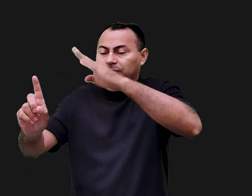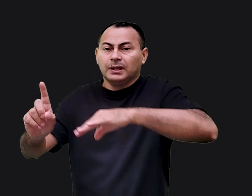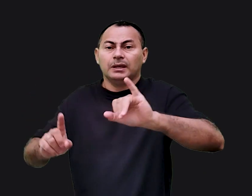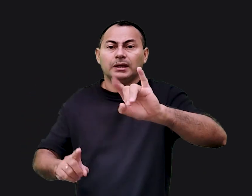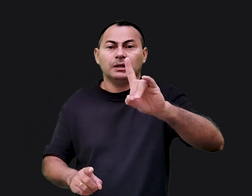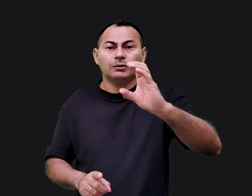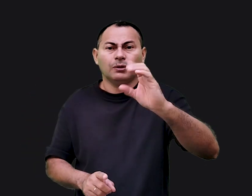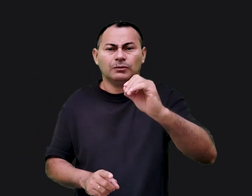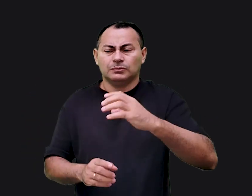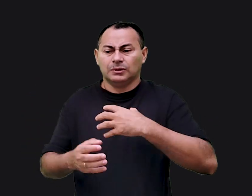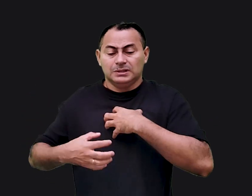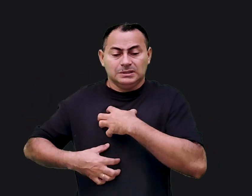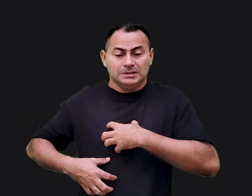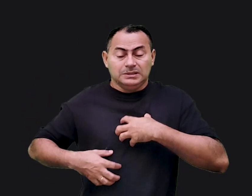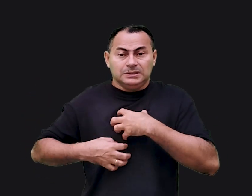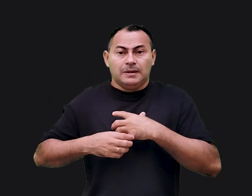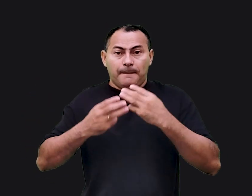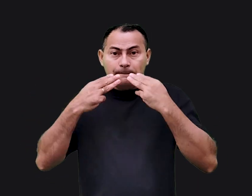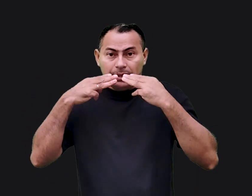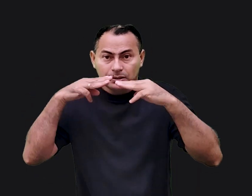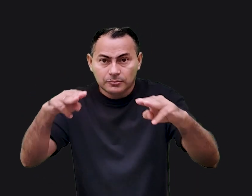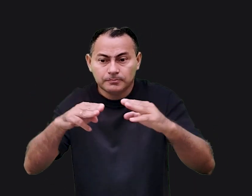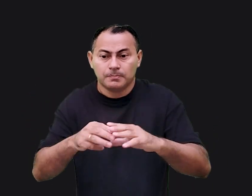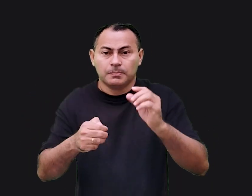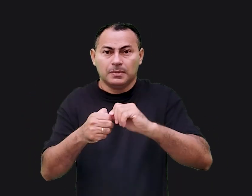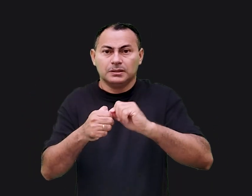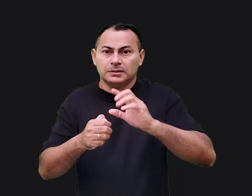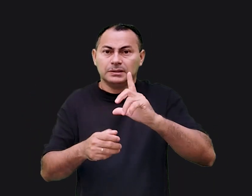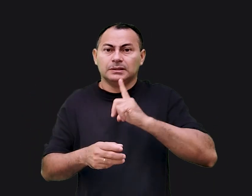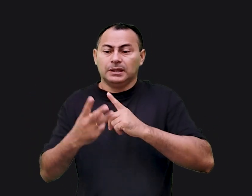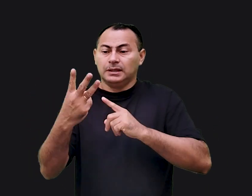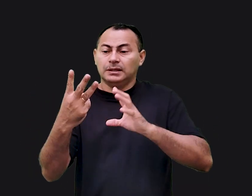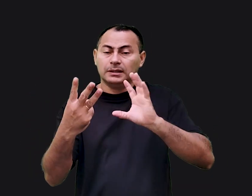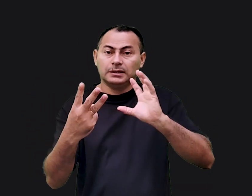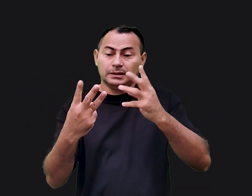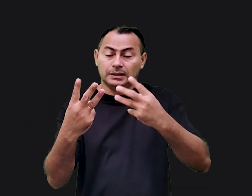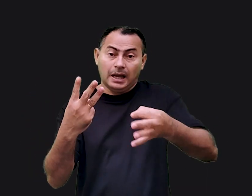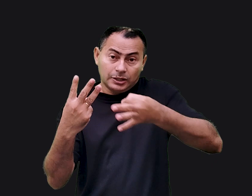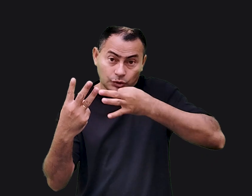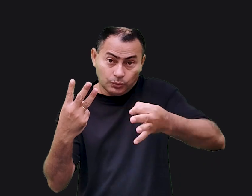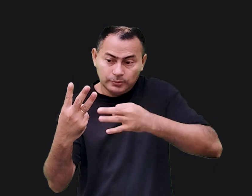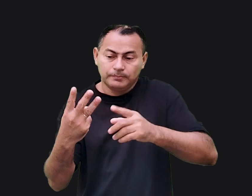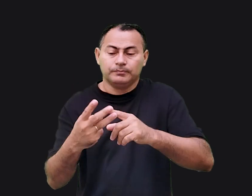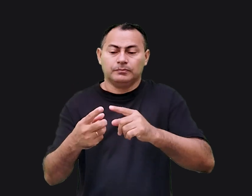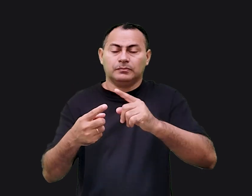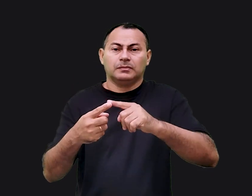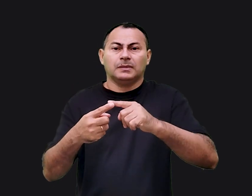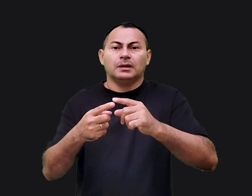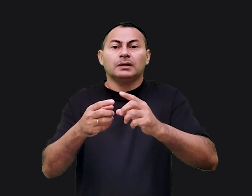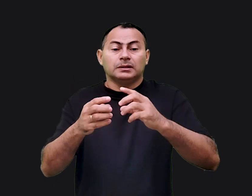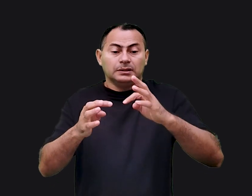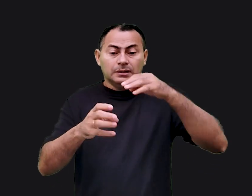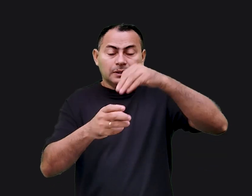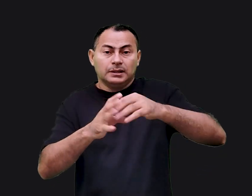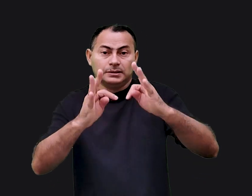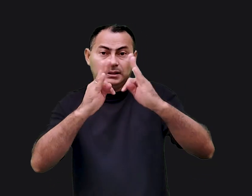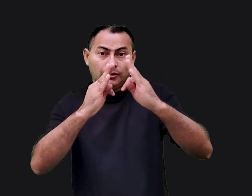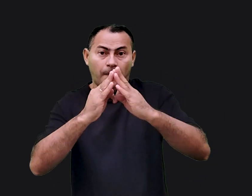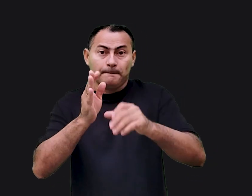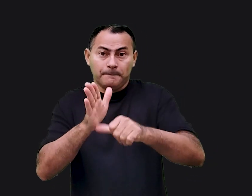toda sua inquietação de missionário o levou a tomar três atitudes se houvesse uma sinagoga a primeira coisa que Paulo